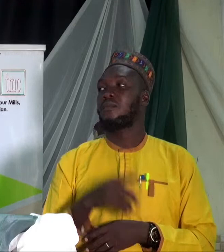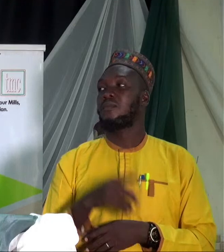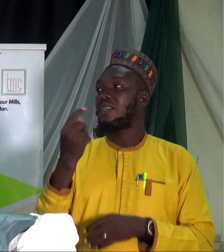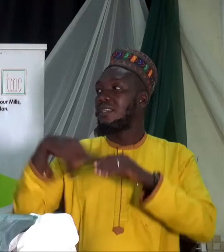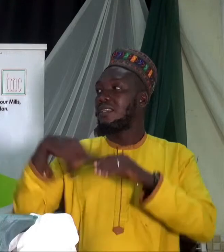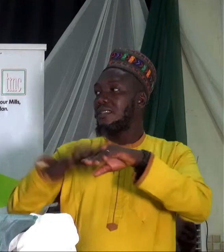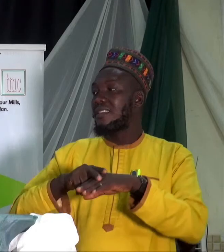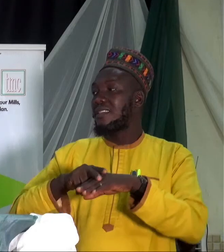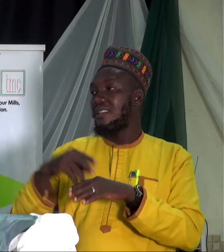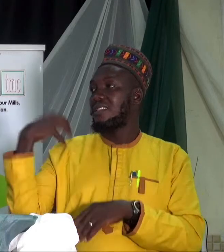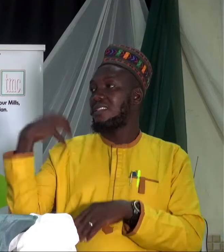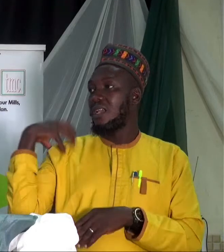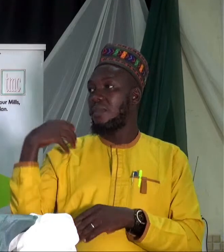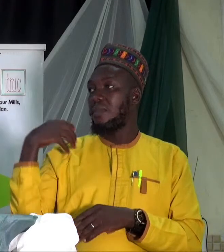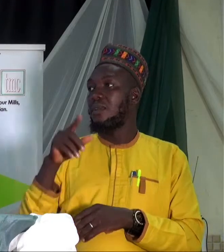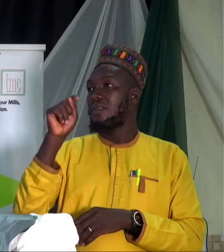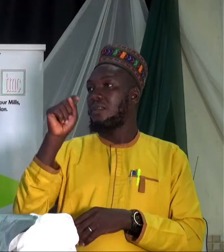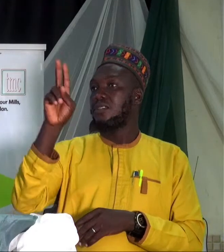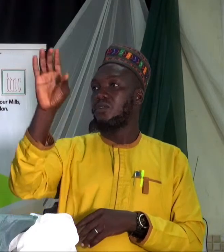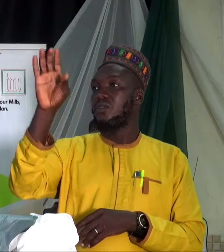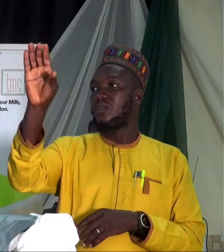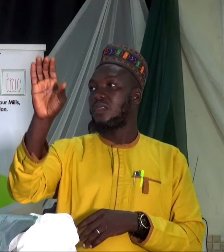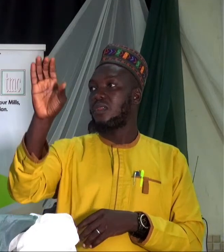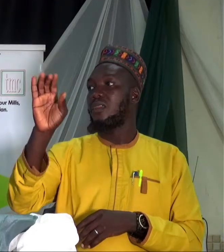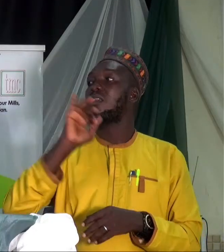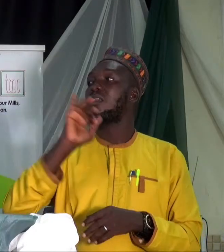chairman TUC lónìí ibo ni